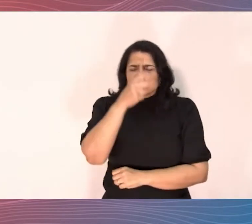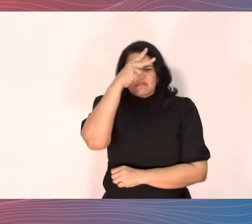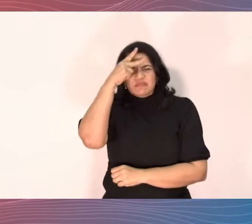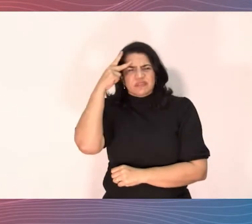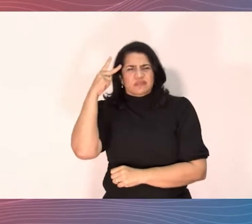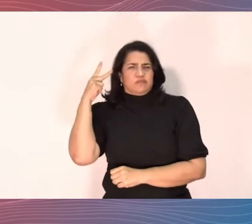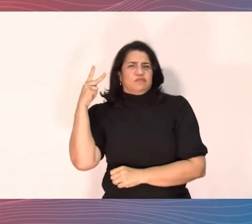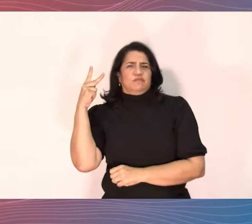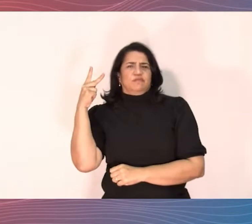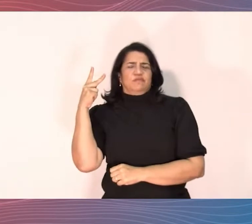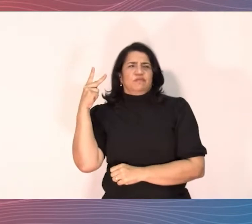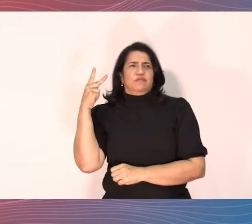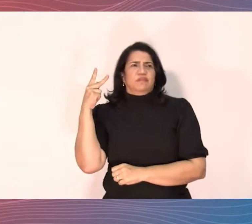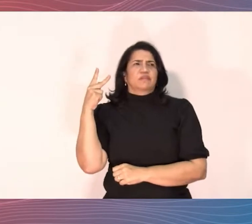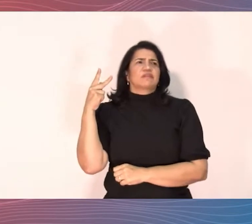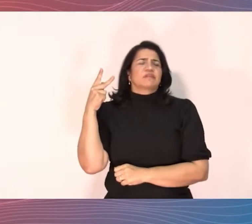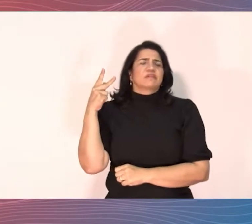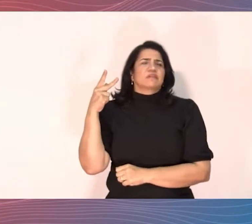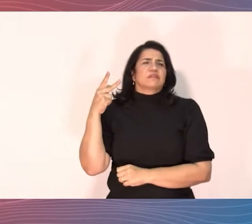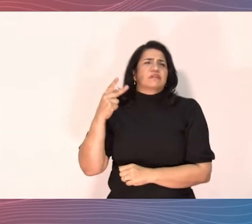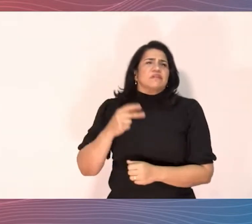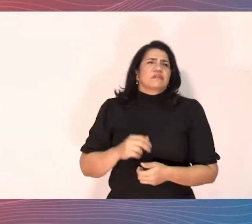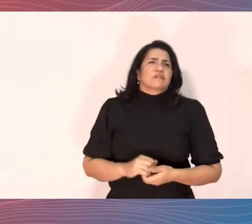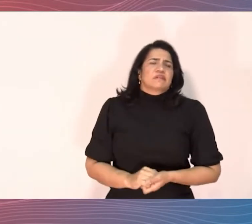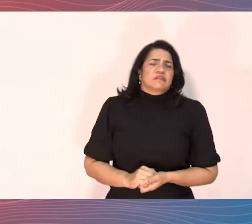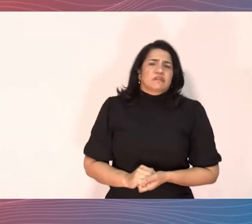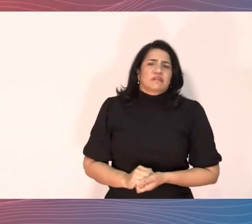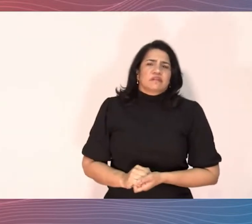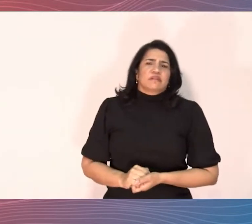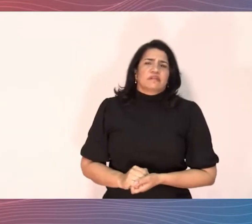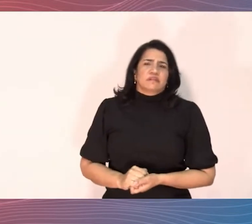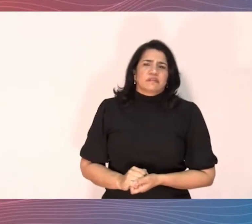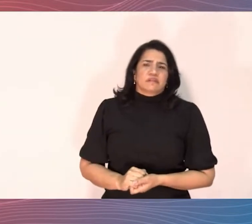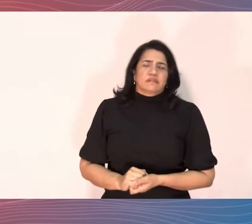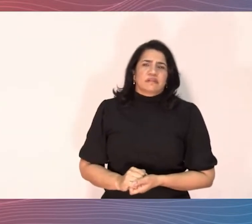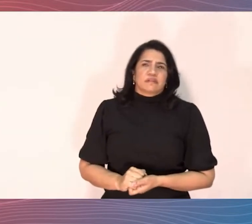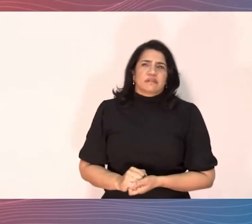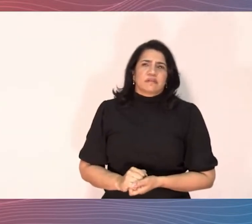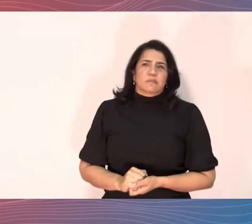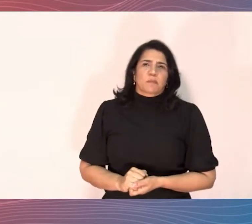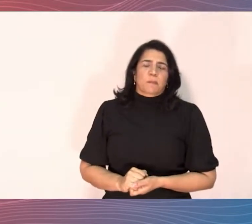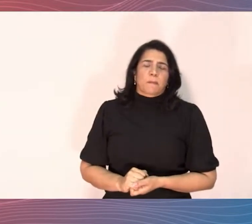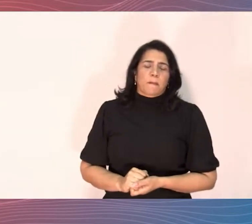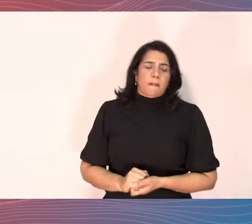Vocês estão buscando pessoas nas ruas, pregando o Evangelho. Vocês não sabem que problema vocês estão trazendo para nós?